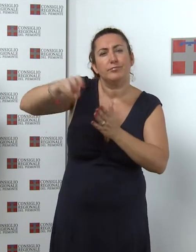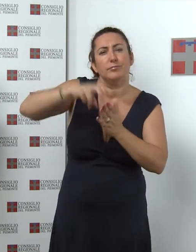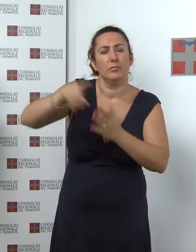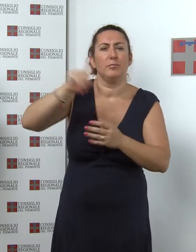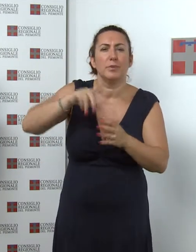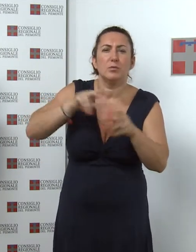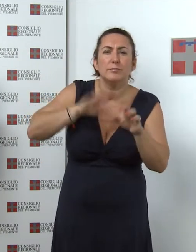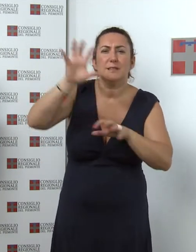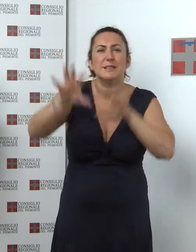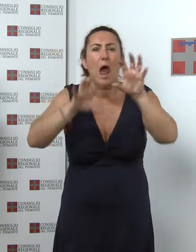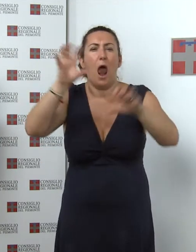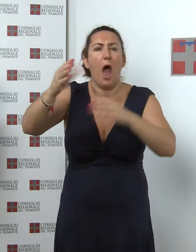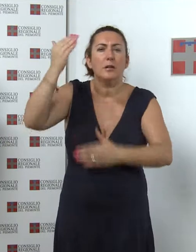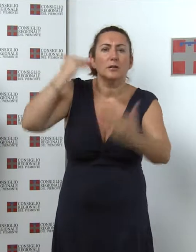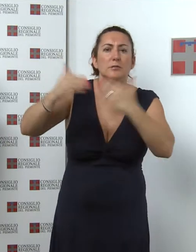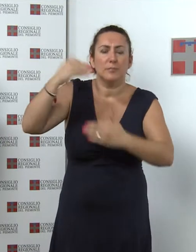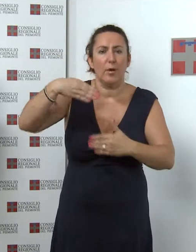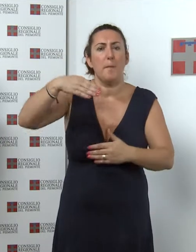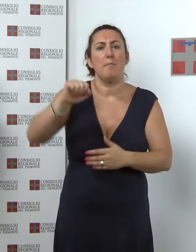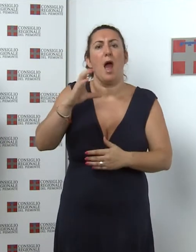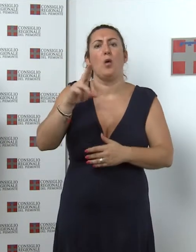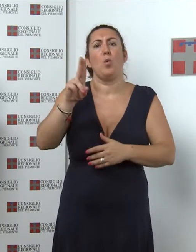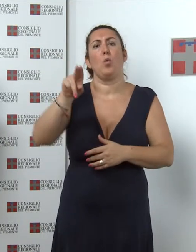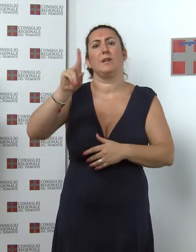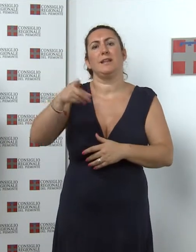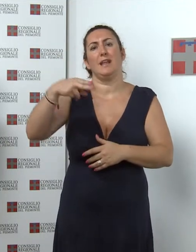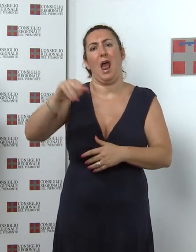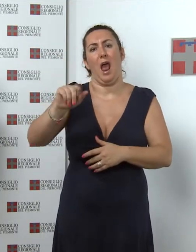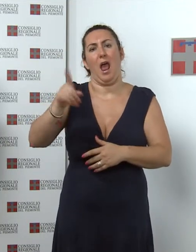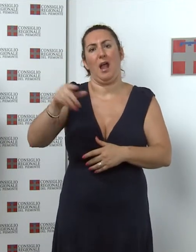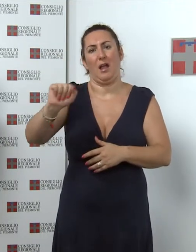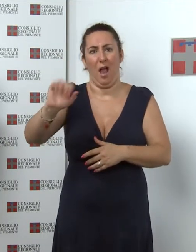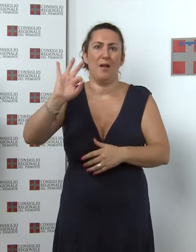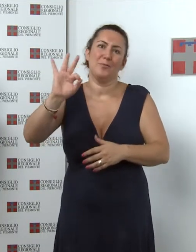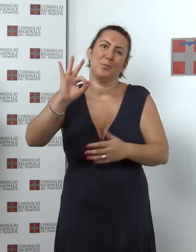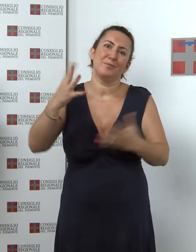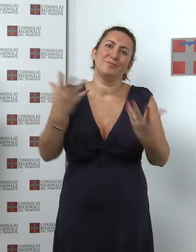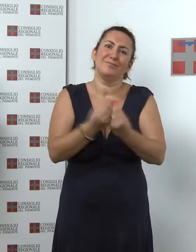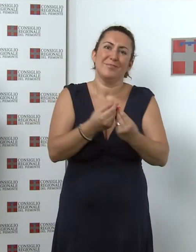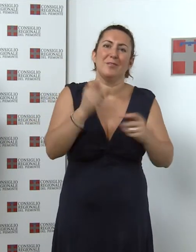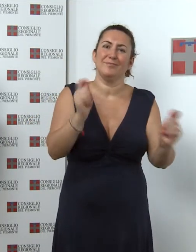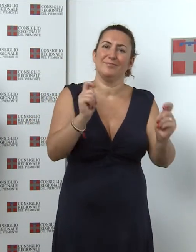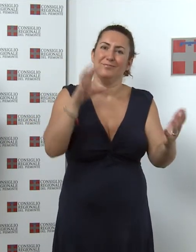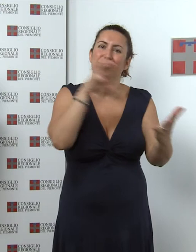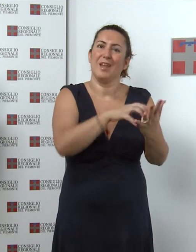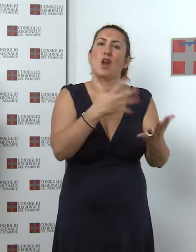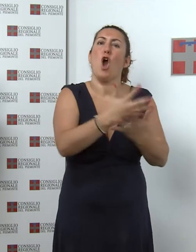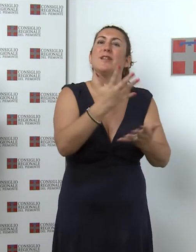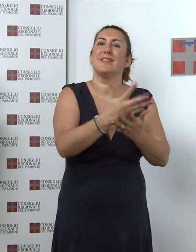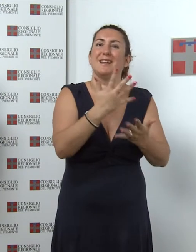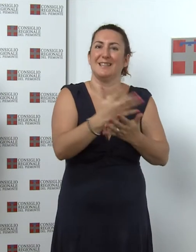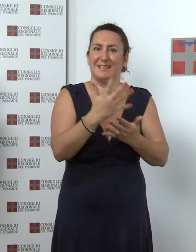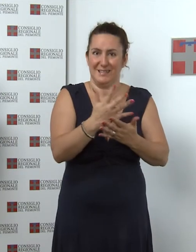della presentazione di notizie. Il magazine della Regione Piemonte ha infatti reso omaggio al CAI in occasione del suo